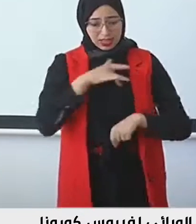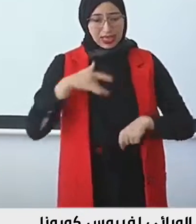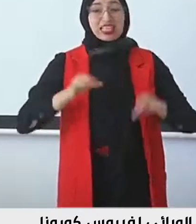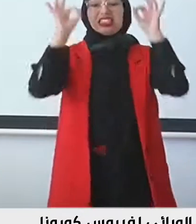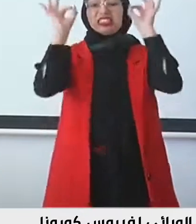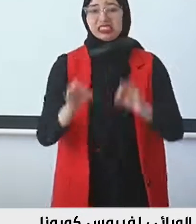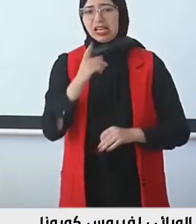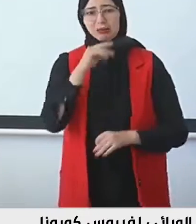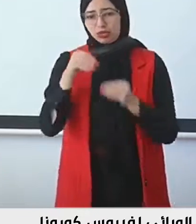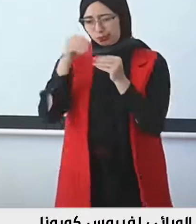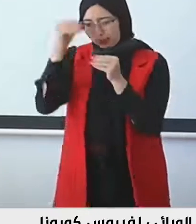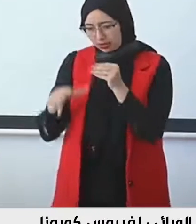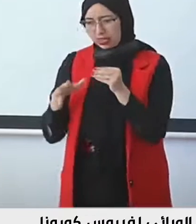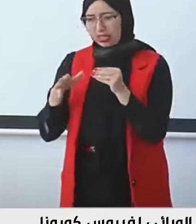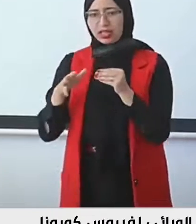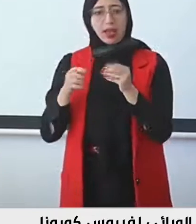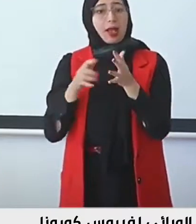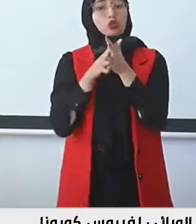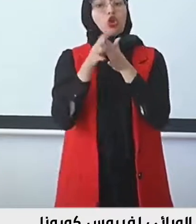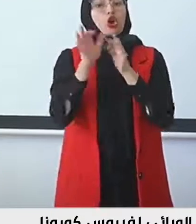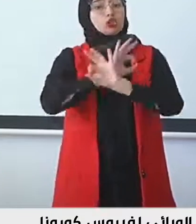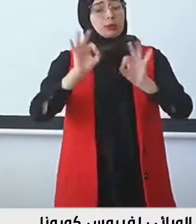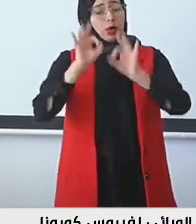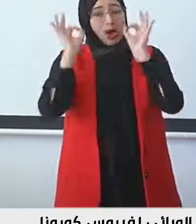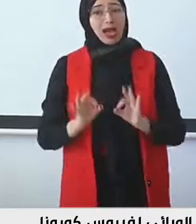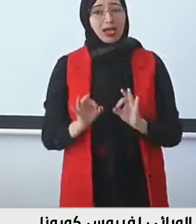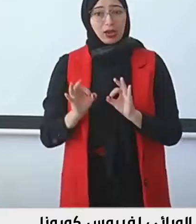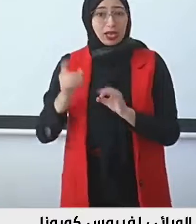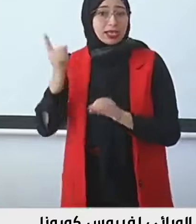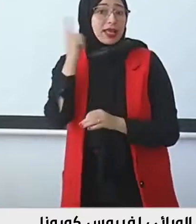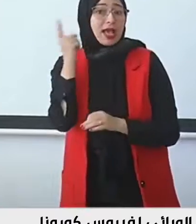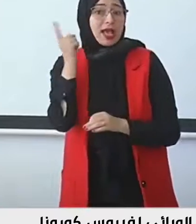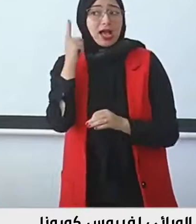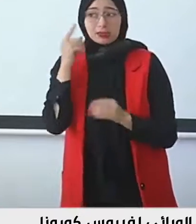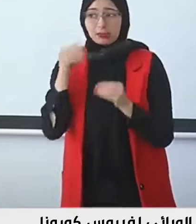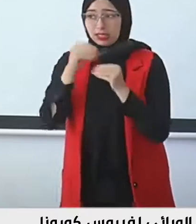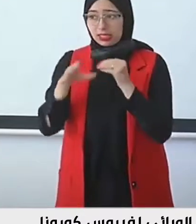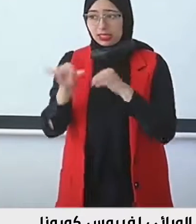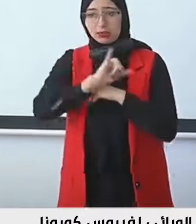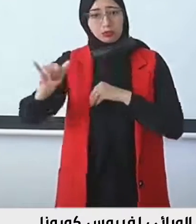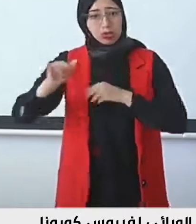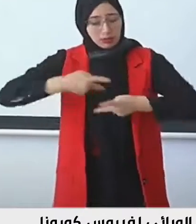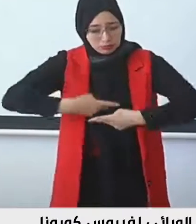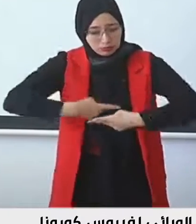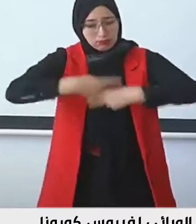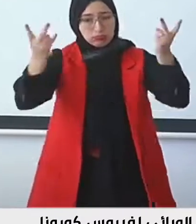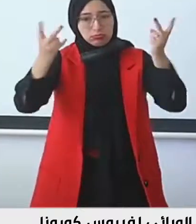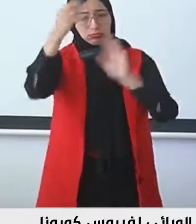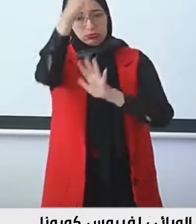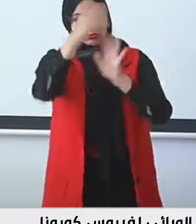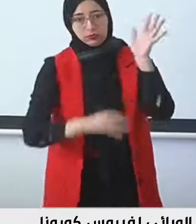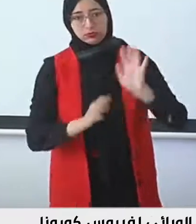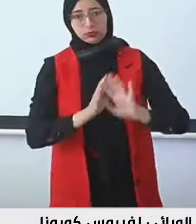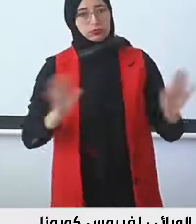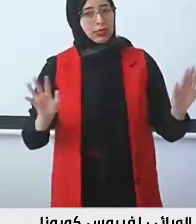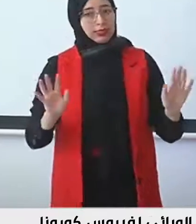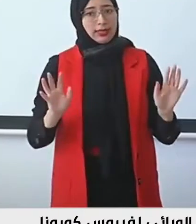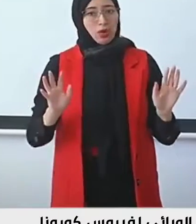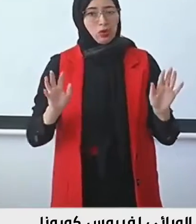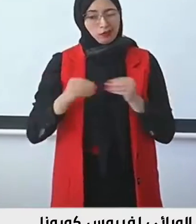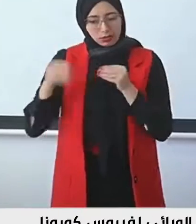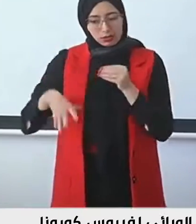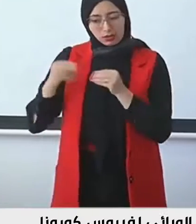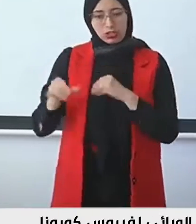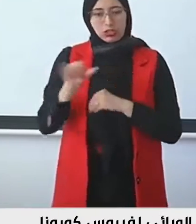صحيحه، معطياتنا كلها شفافه وما عندنا حتى معطى فما نهار ما عطيناه لكمش.